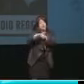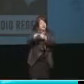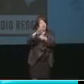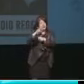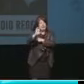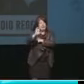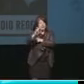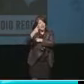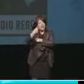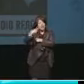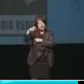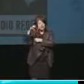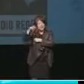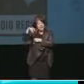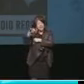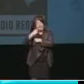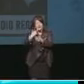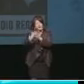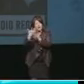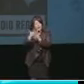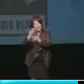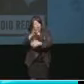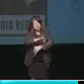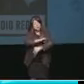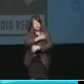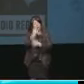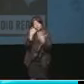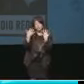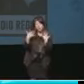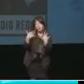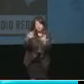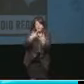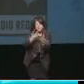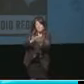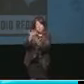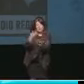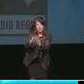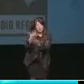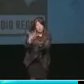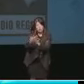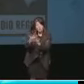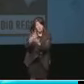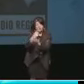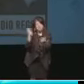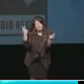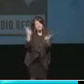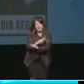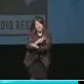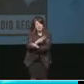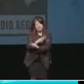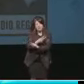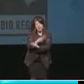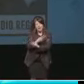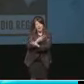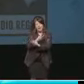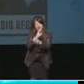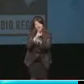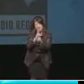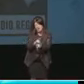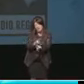complicata la ricerca della verità anche no in questi in questi anni qui così come ci verrà a trovare